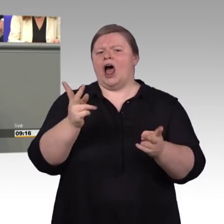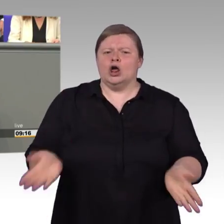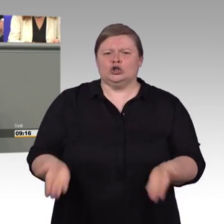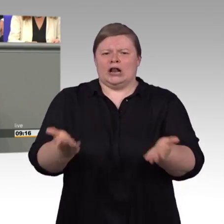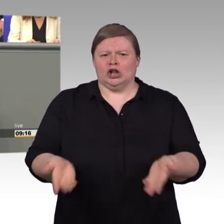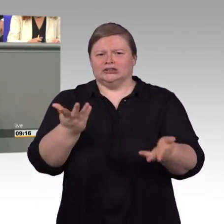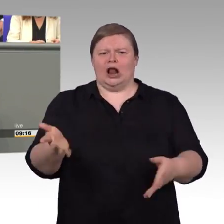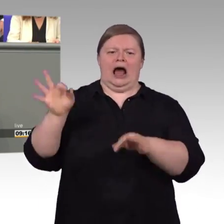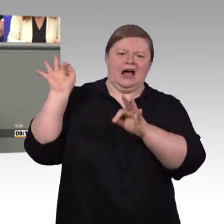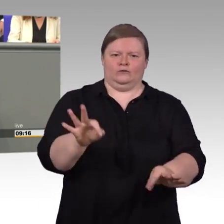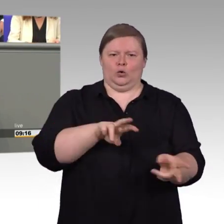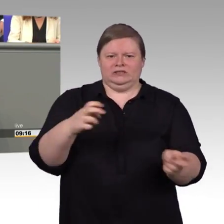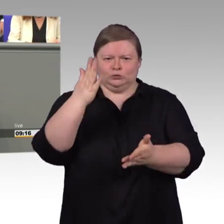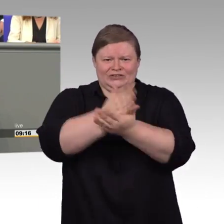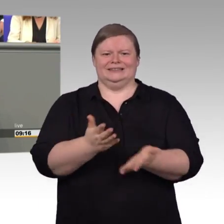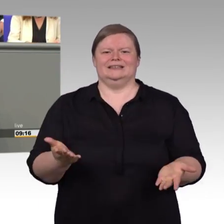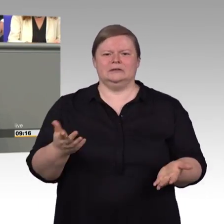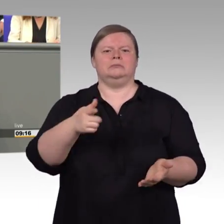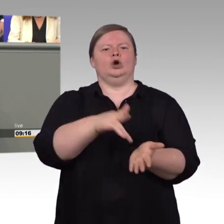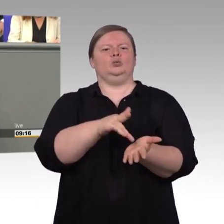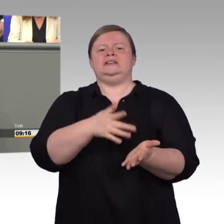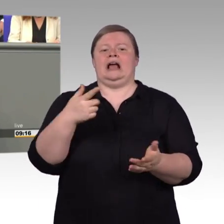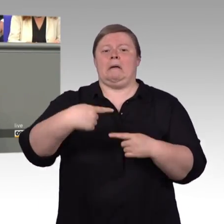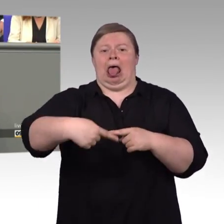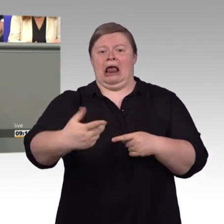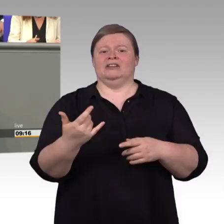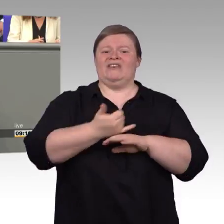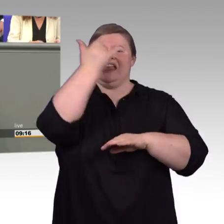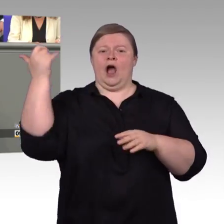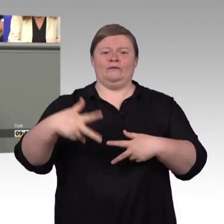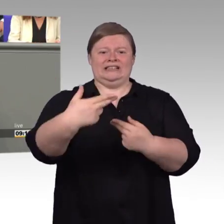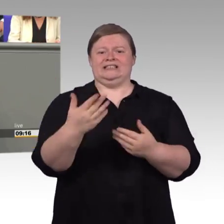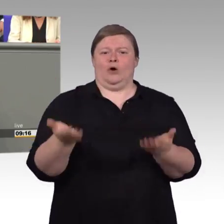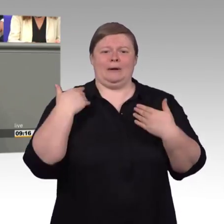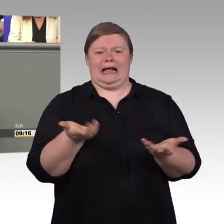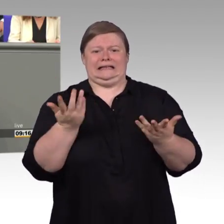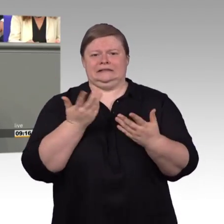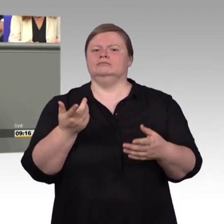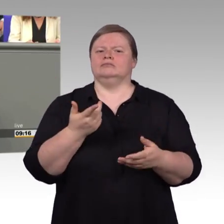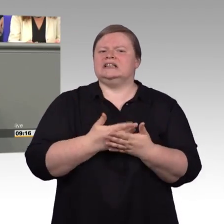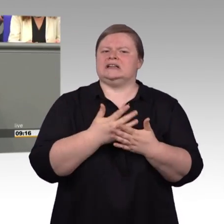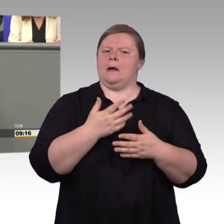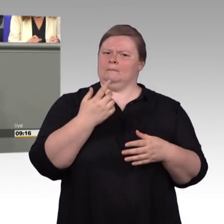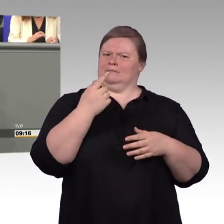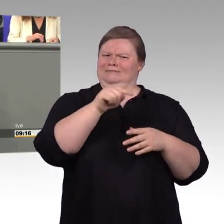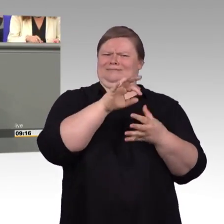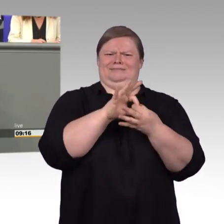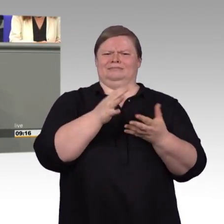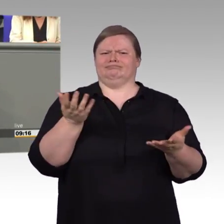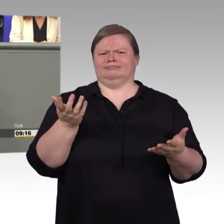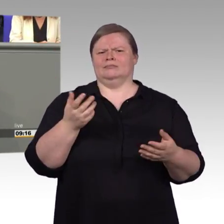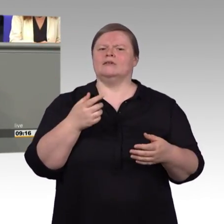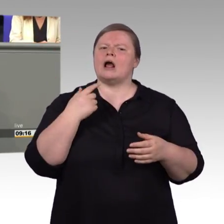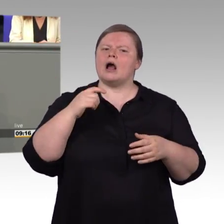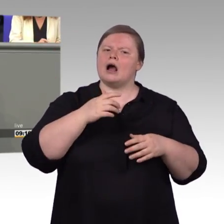gehört, man wolle nun dem VW-Konzern den Garaus machen, so wörtlich. Nach meiner Kenntnis hat die CDU